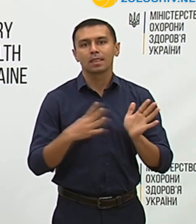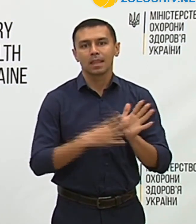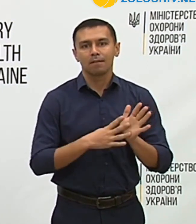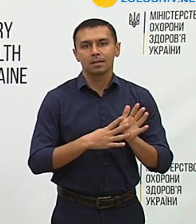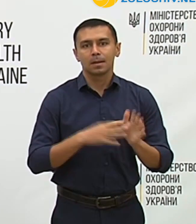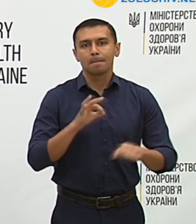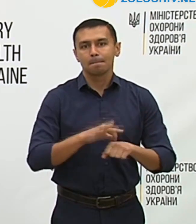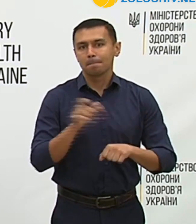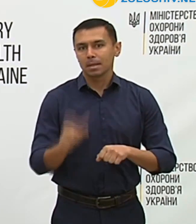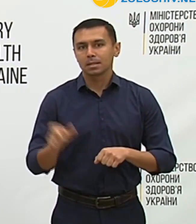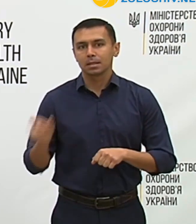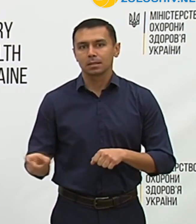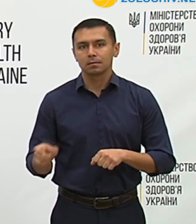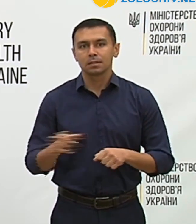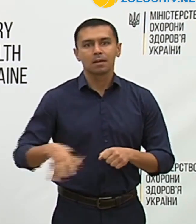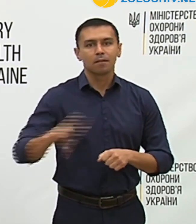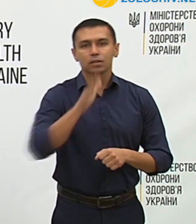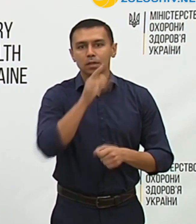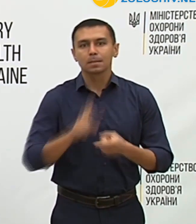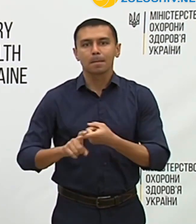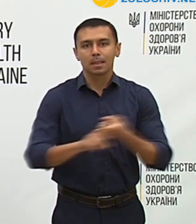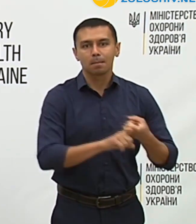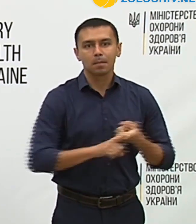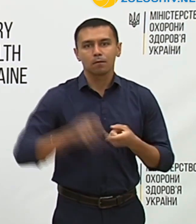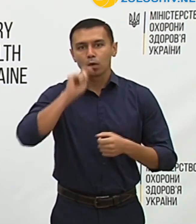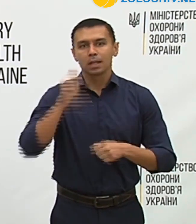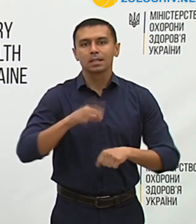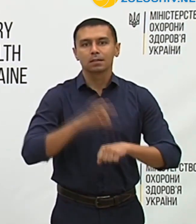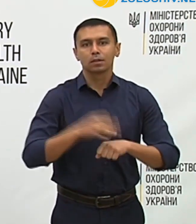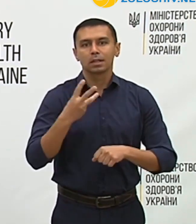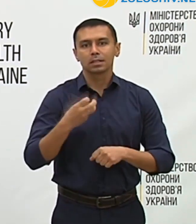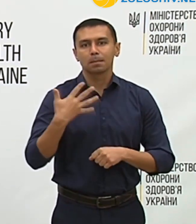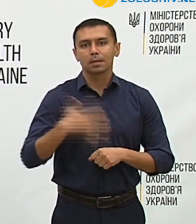2799 пацієнтів. За весь час пандемії в Україні захворіло